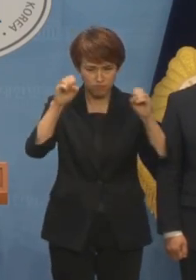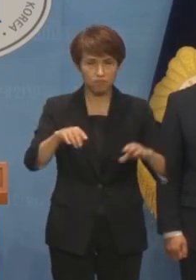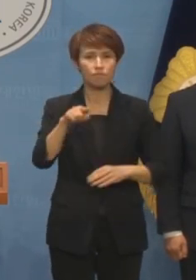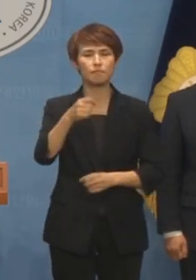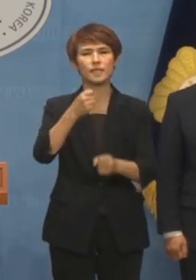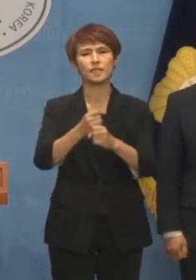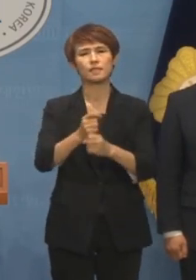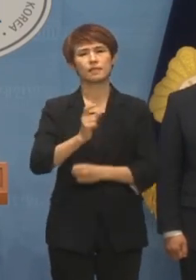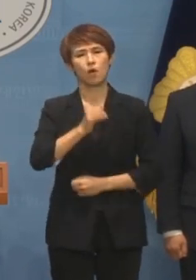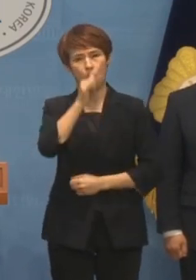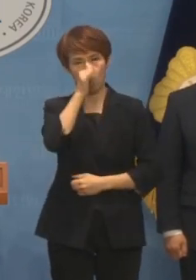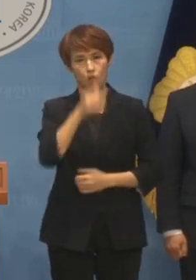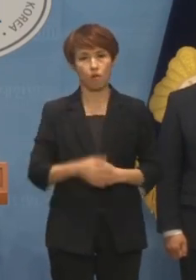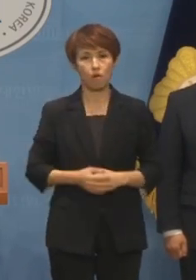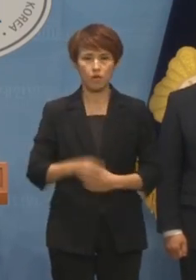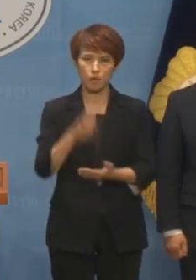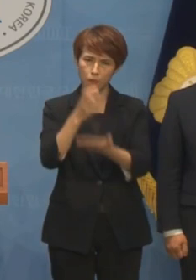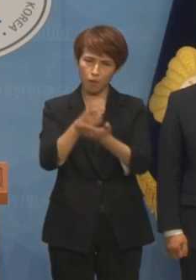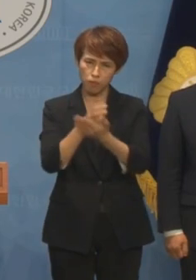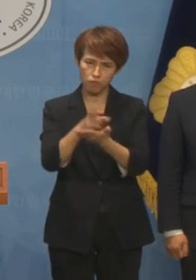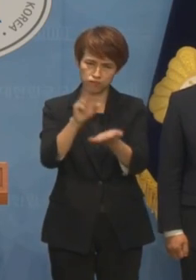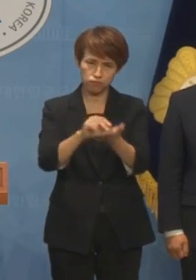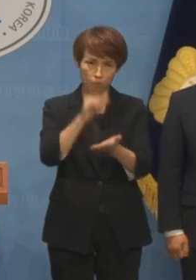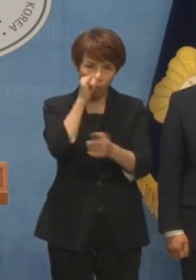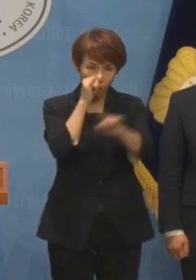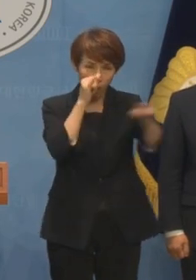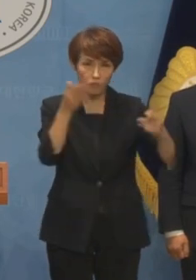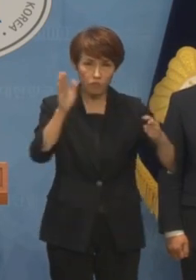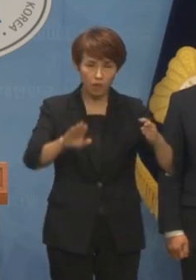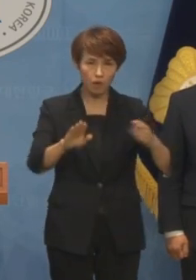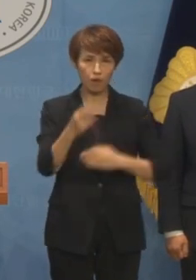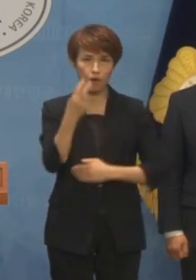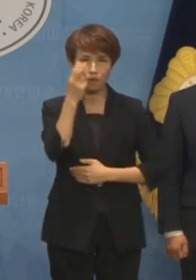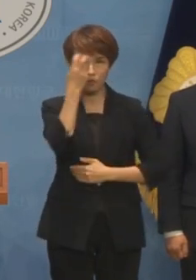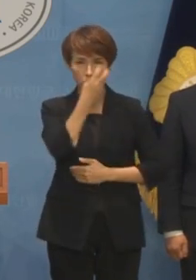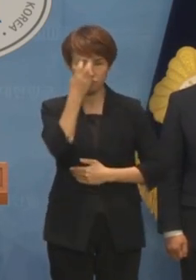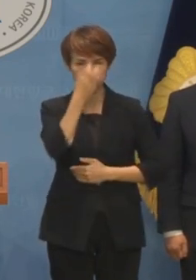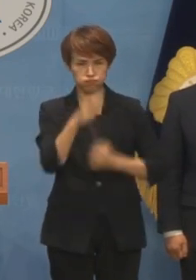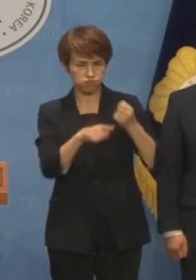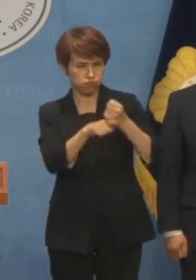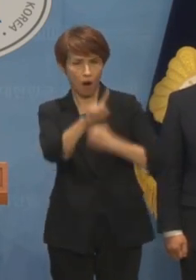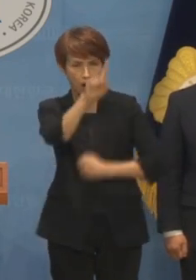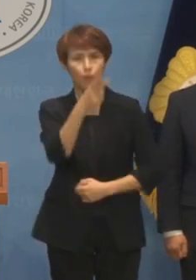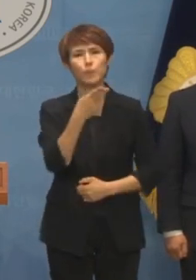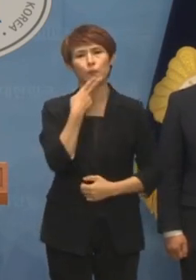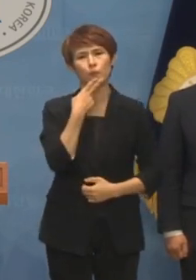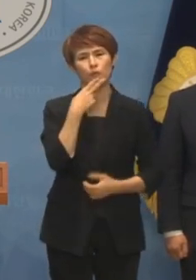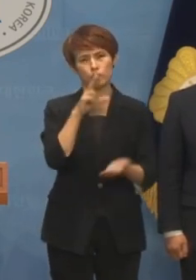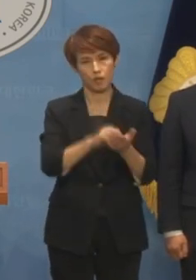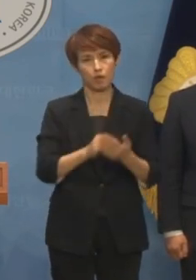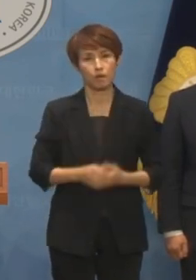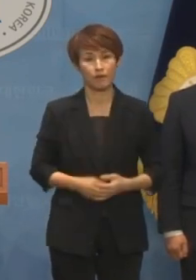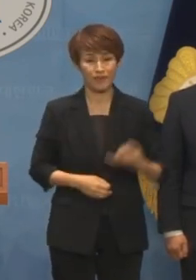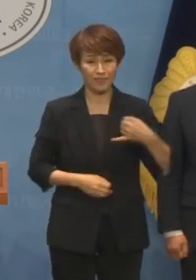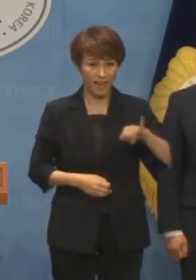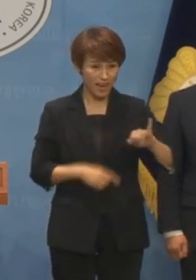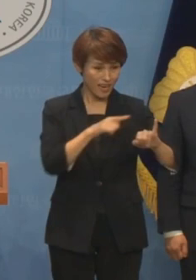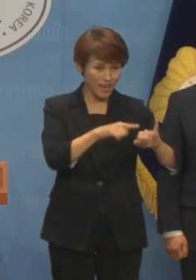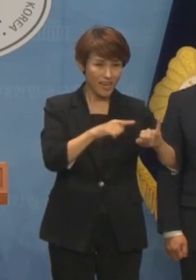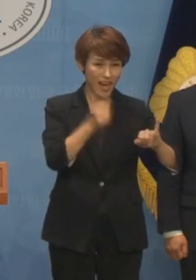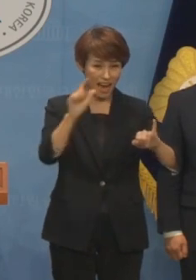이러한 숱한 위법 논란에도 수사 선상에 오르지조차 않았습니다. 딸 논문